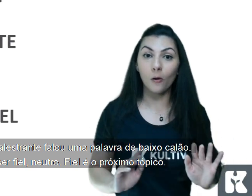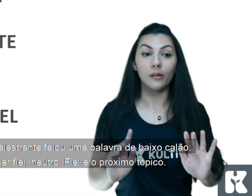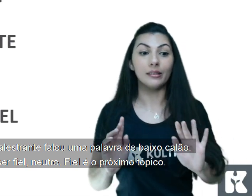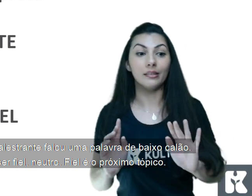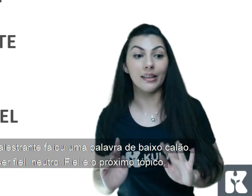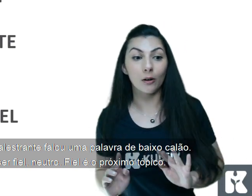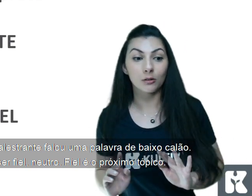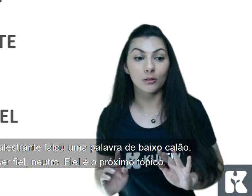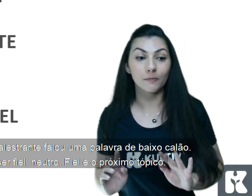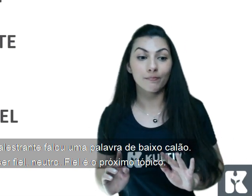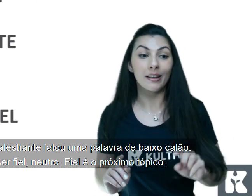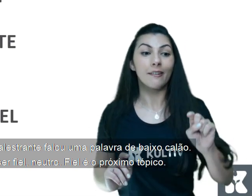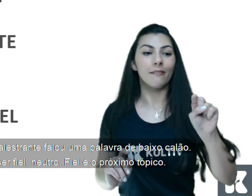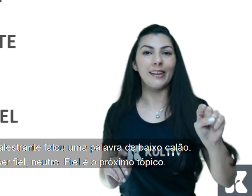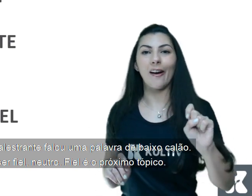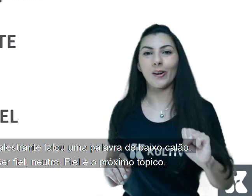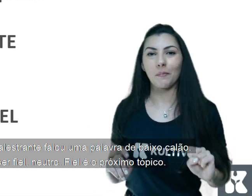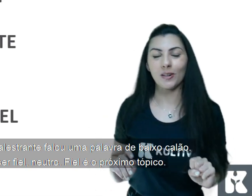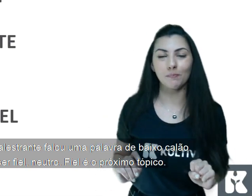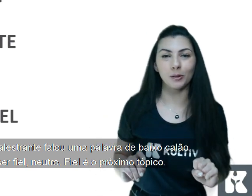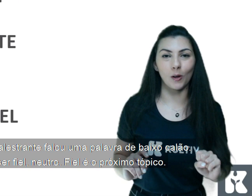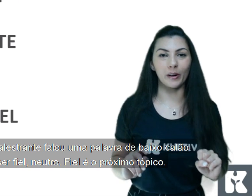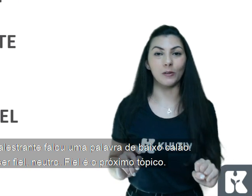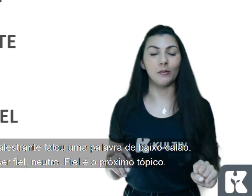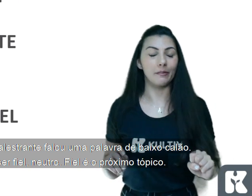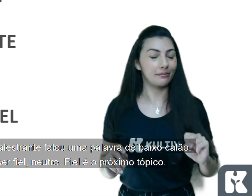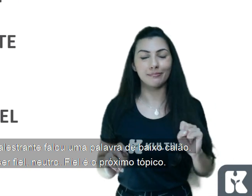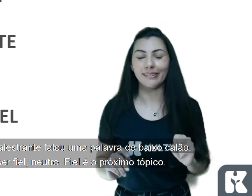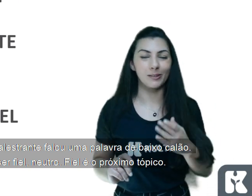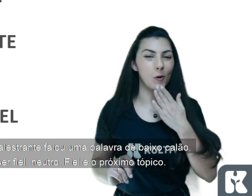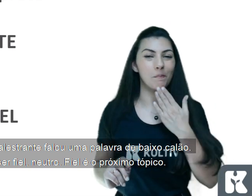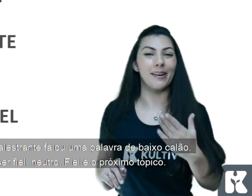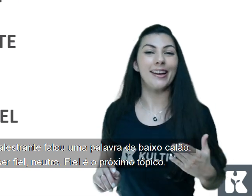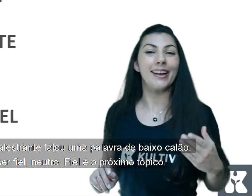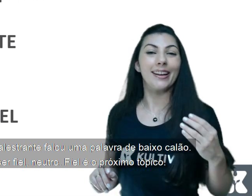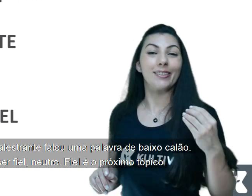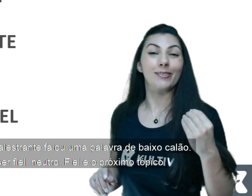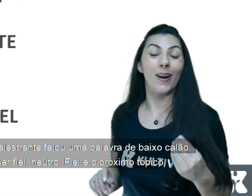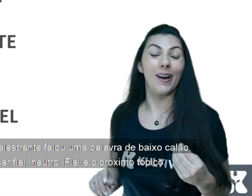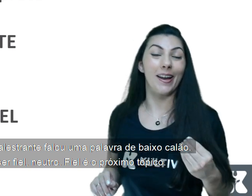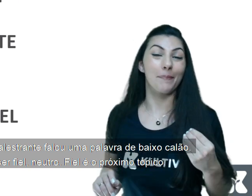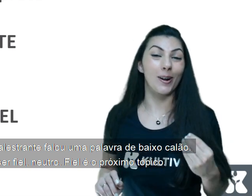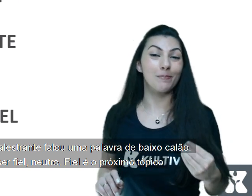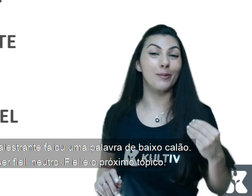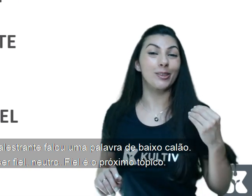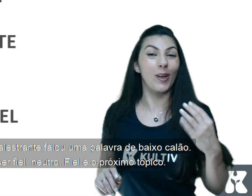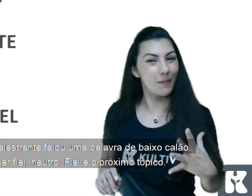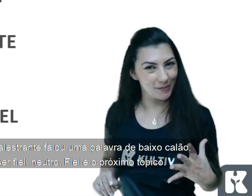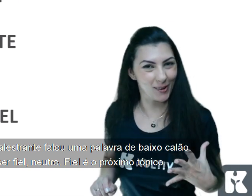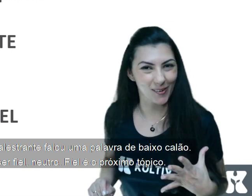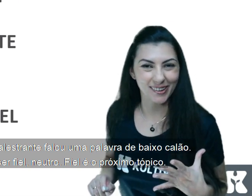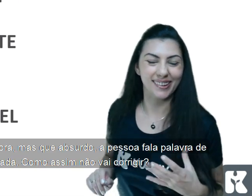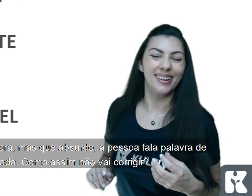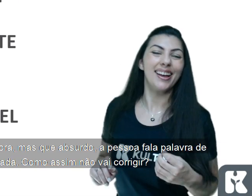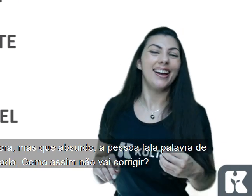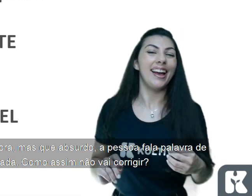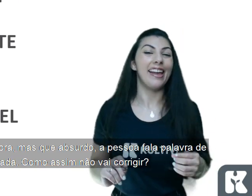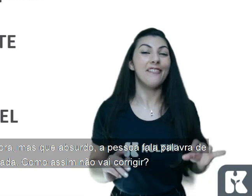fiel, neutro, fiel ao próximo tópico. próximo